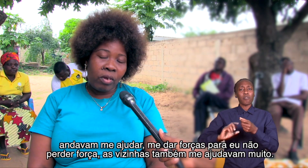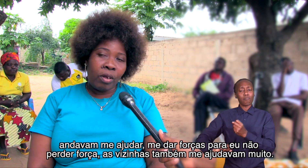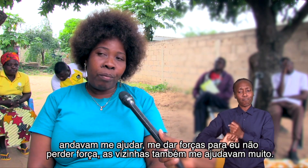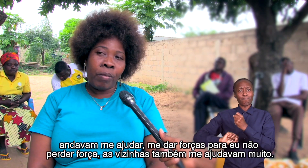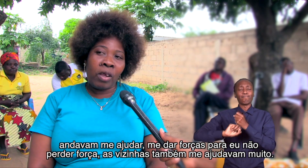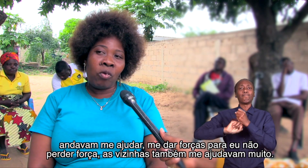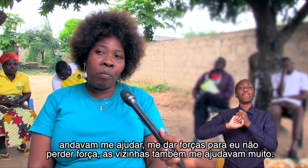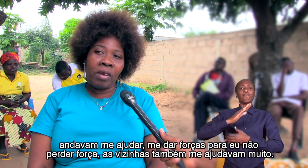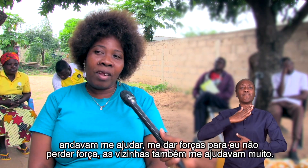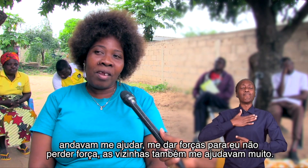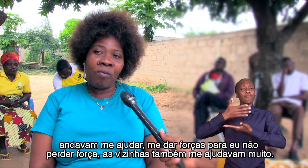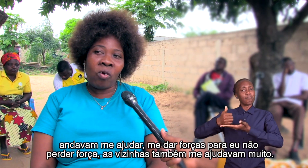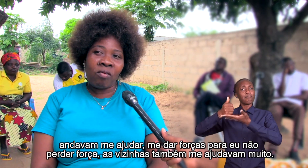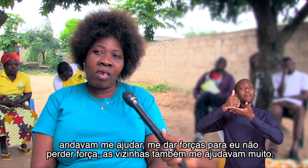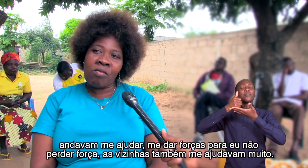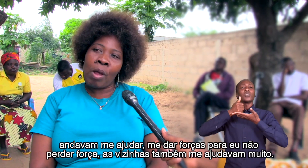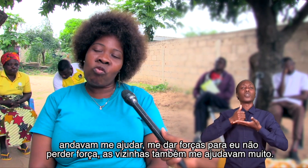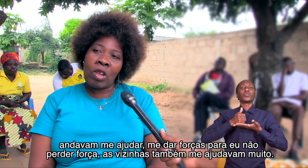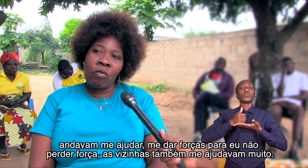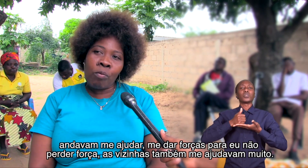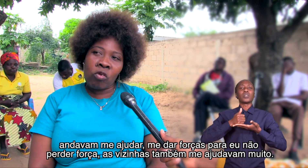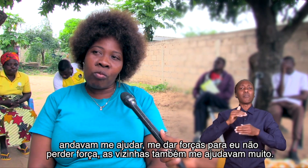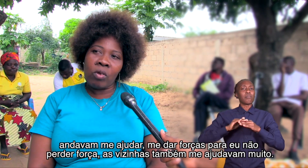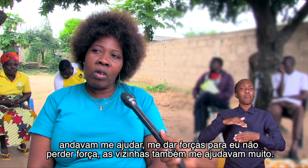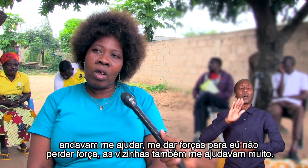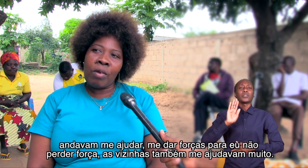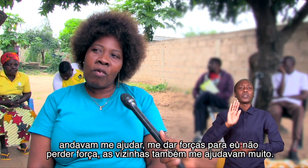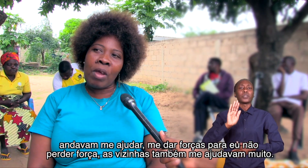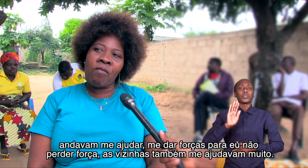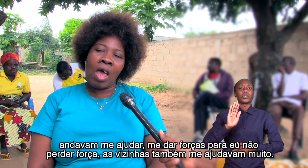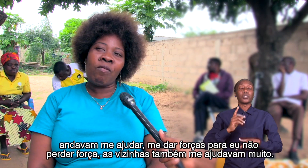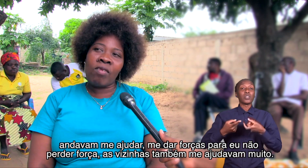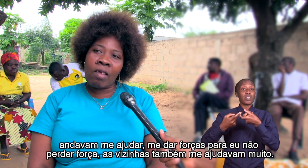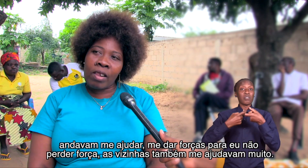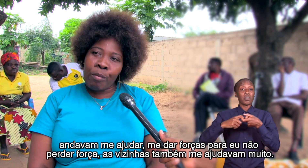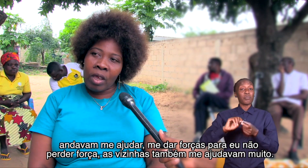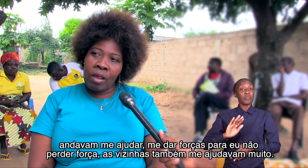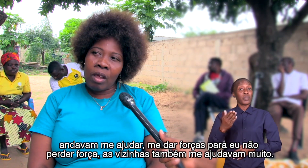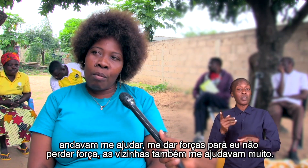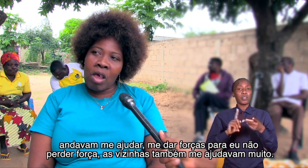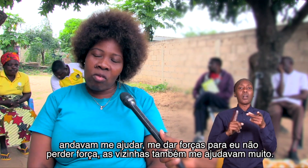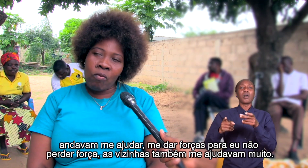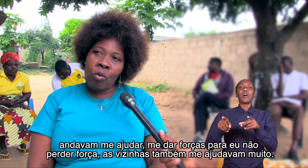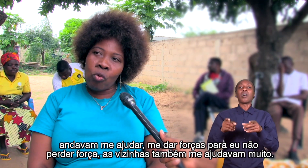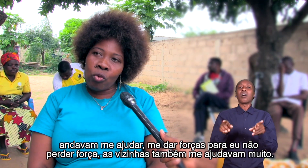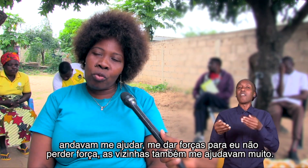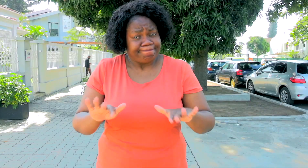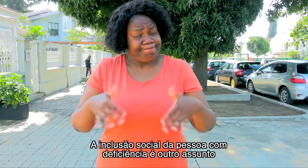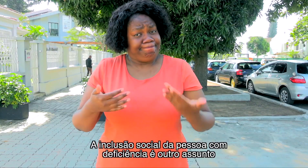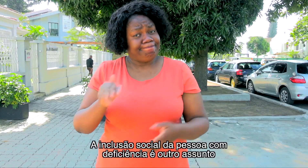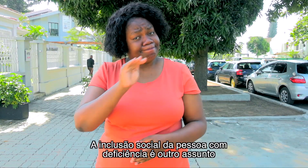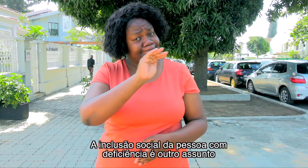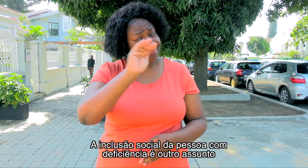forças, para eu não perder força. Eles me ajudavam mesmo. A minha família, a vizinhança também me ajudavam